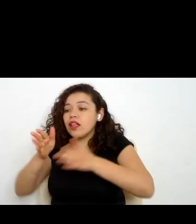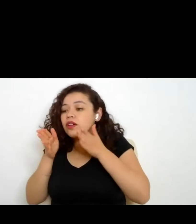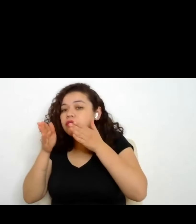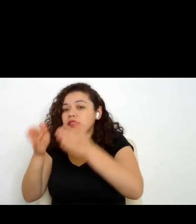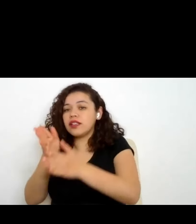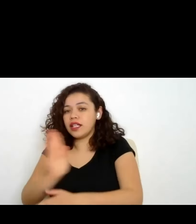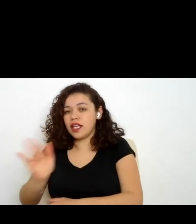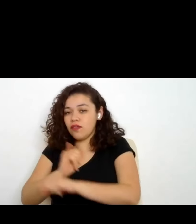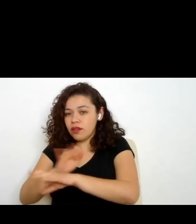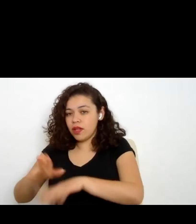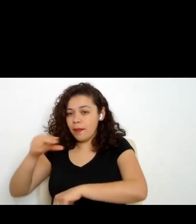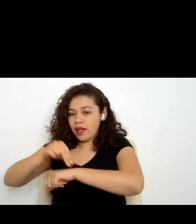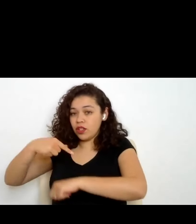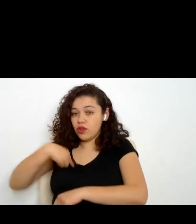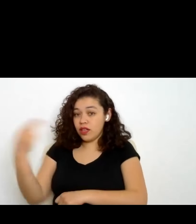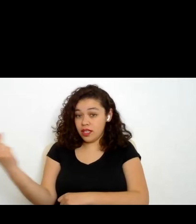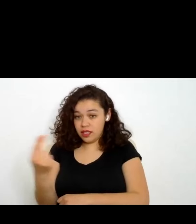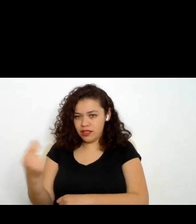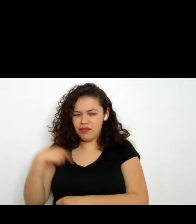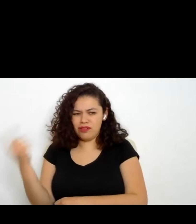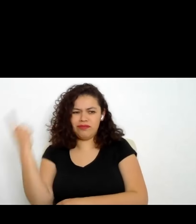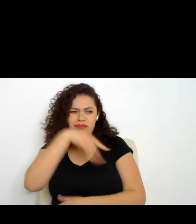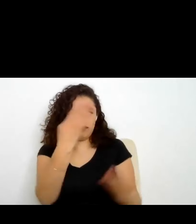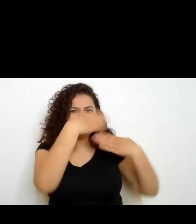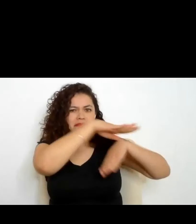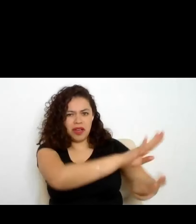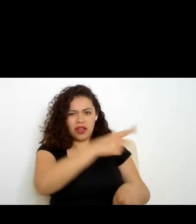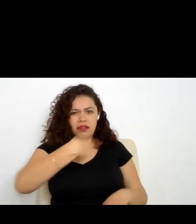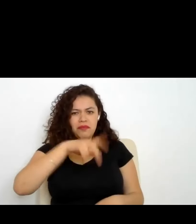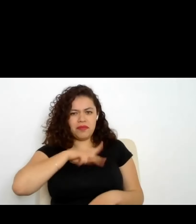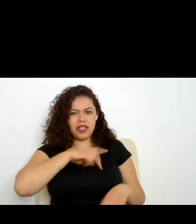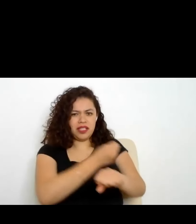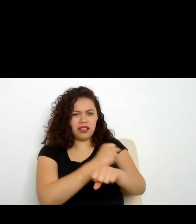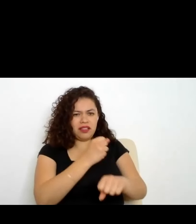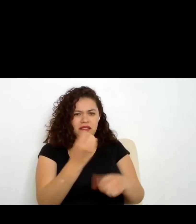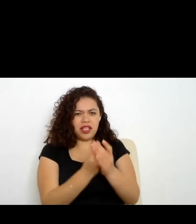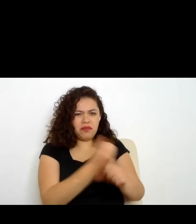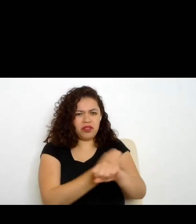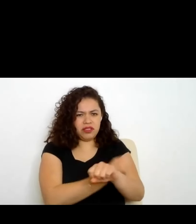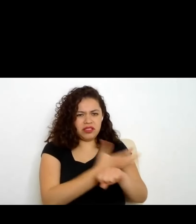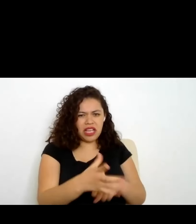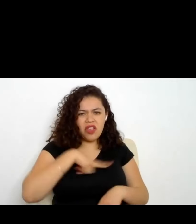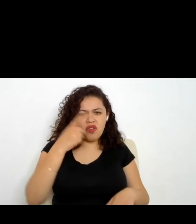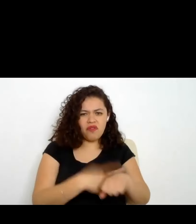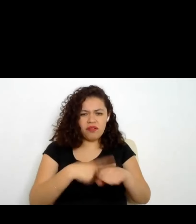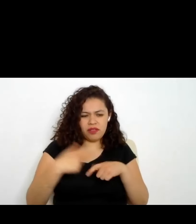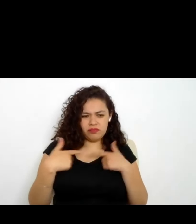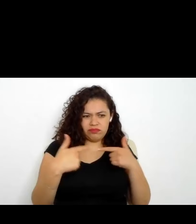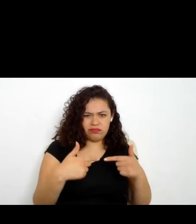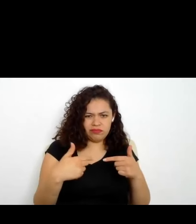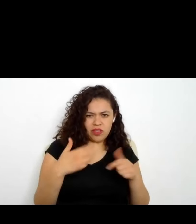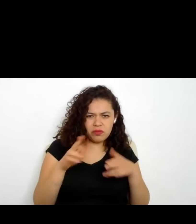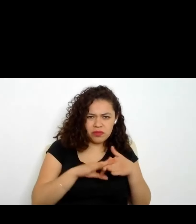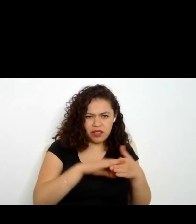esos datos médicos, ¿no? Pero si voy al banco y me preguntan que cuál es mi tipo de sangre y que si tengo enfermedades crónicas para darme